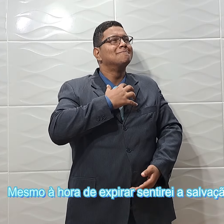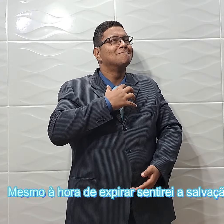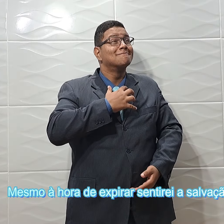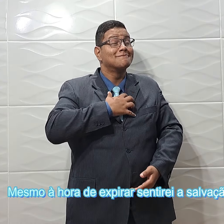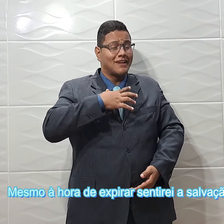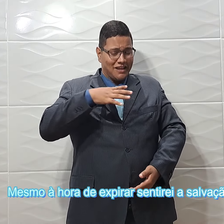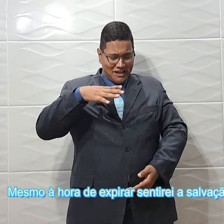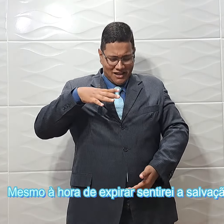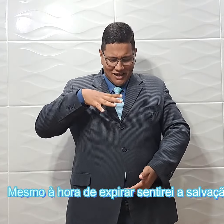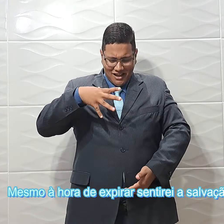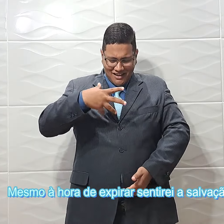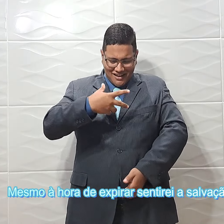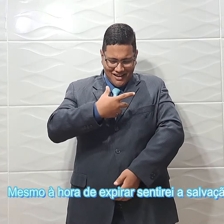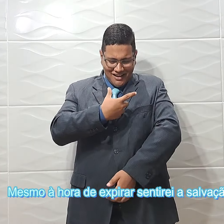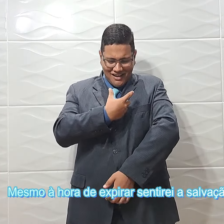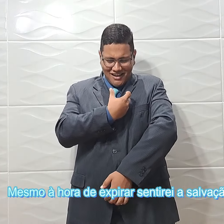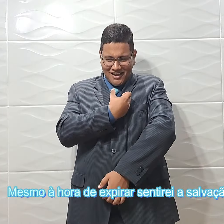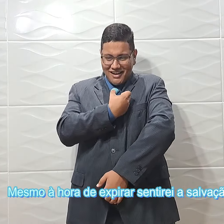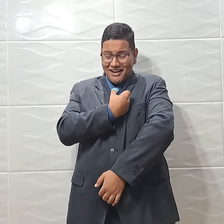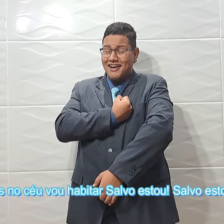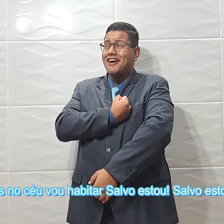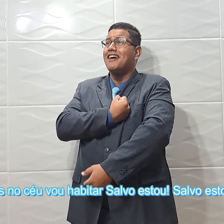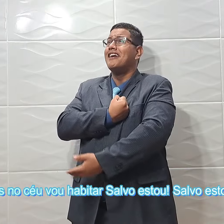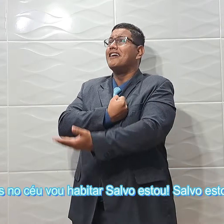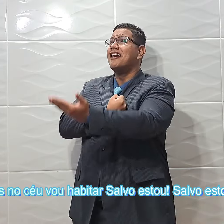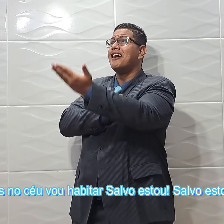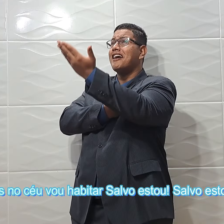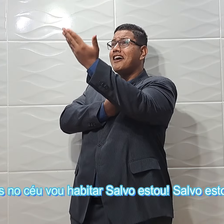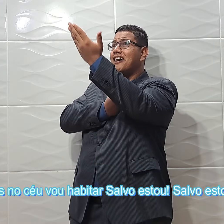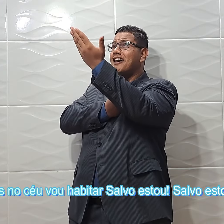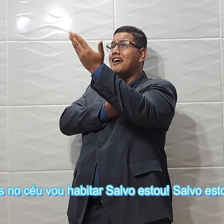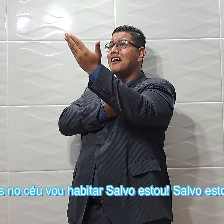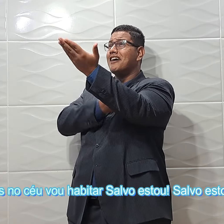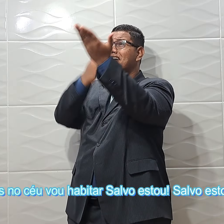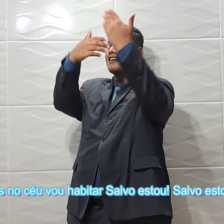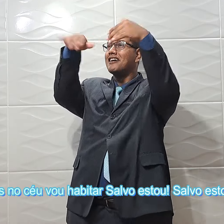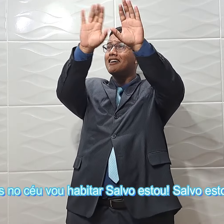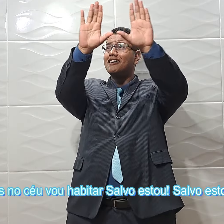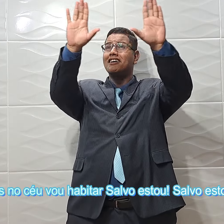sentirei a salvação, pois no céu vou